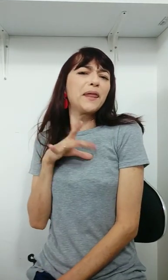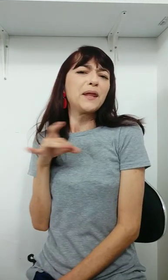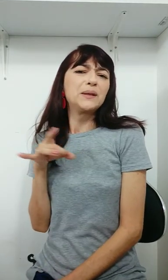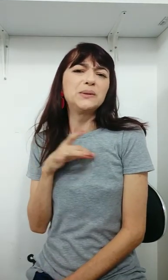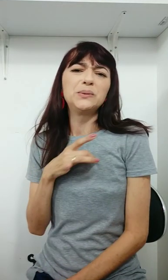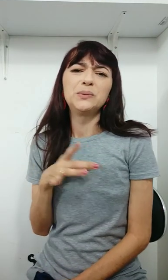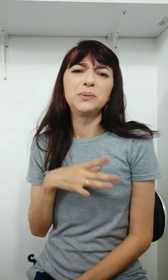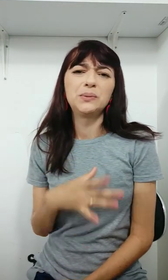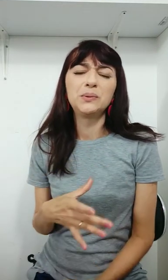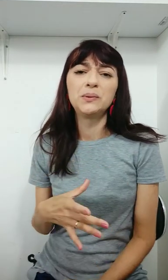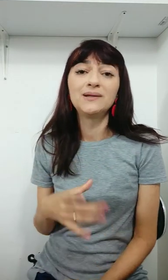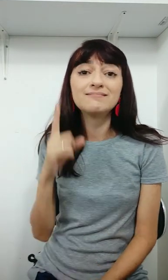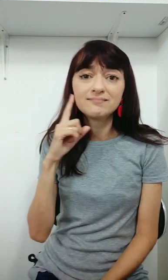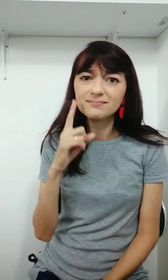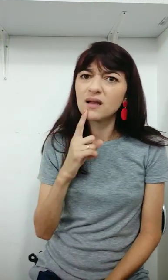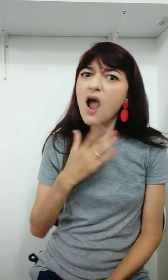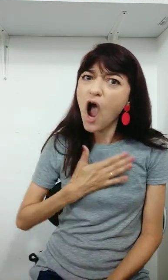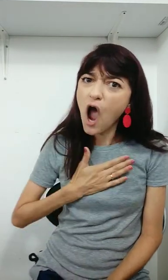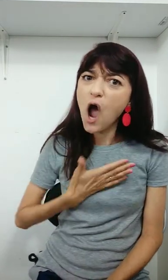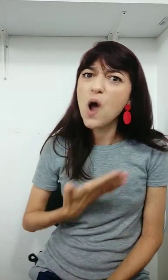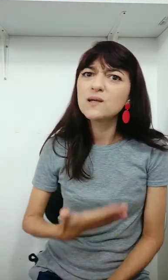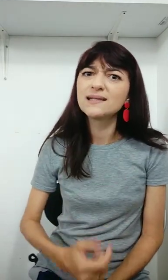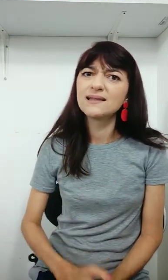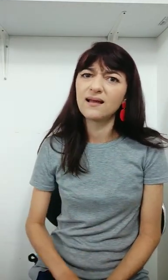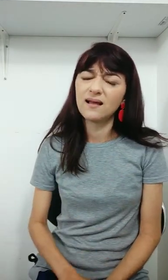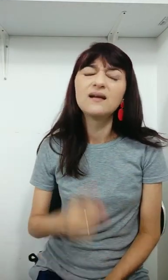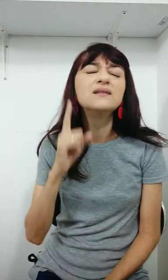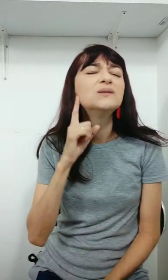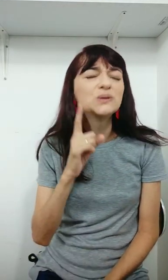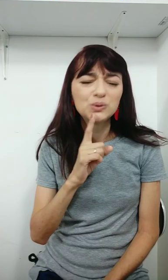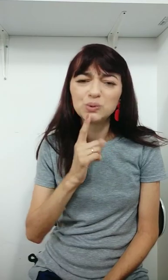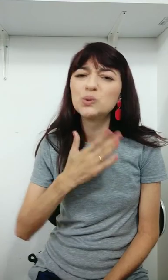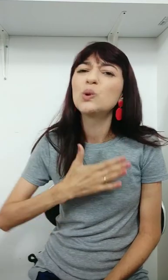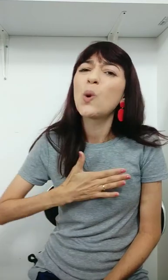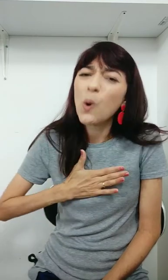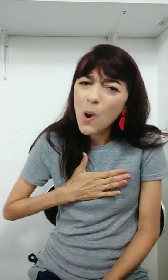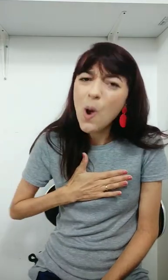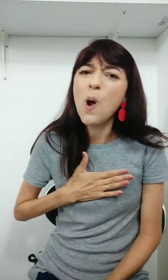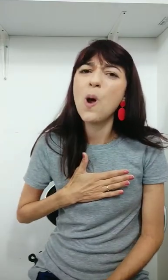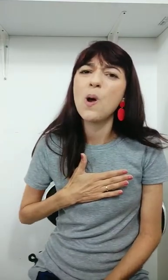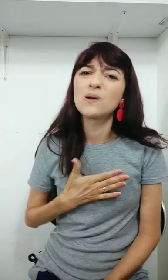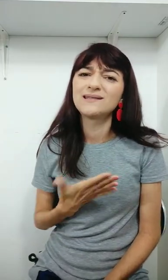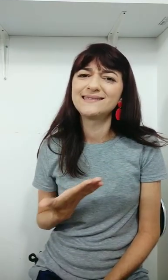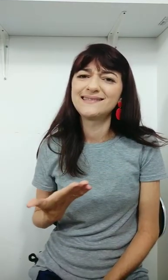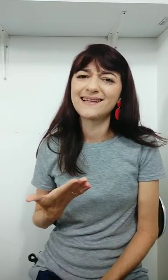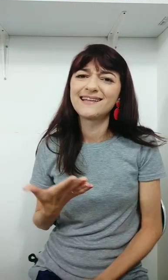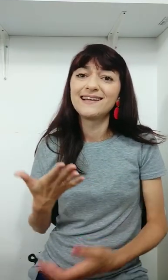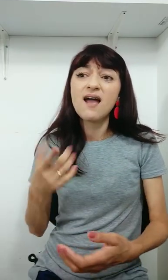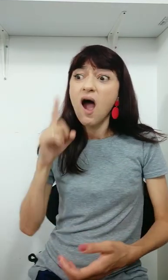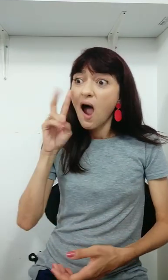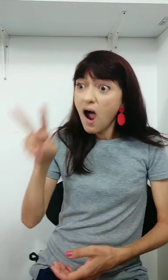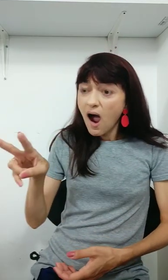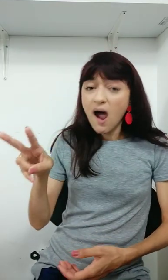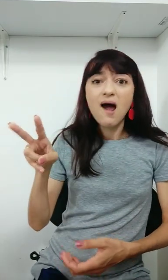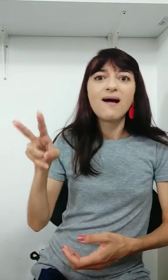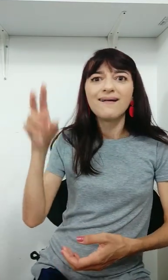não precisam ter medo, né? Os surdos gostam de bater papo também. Os surdos gostam de conversar, né? Às